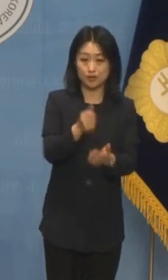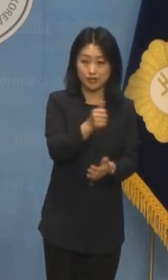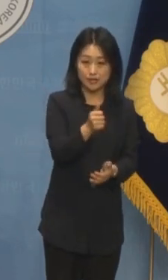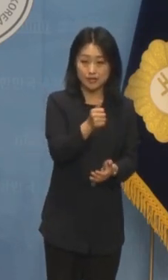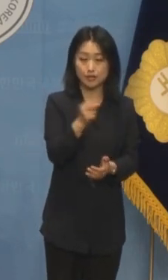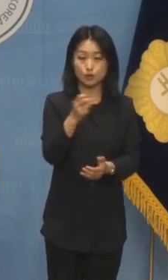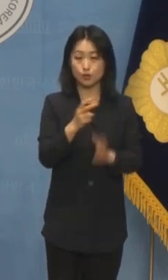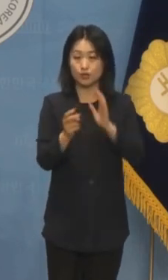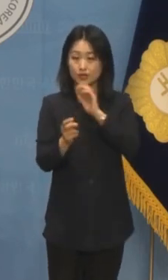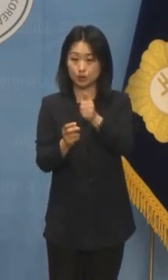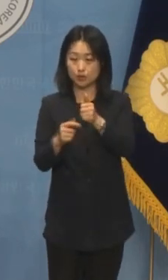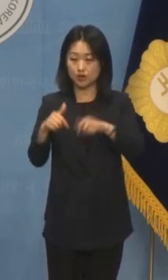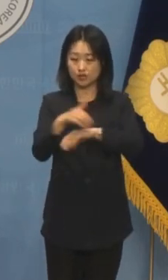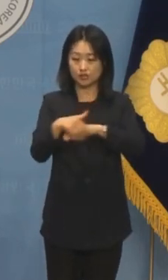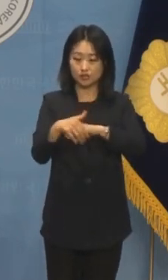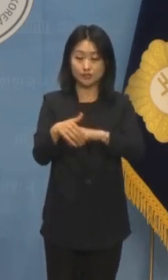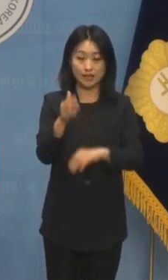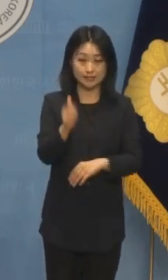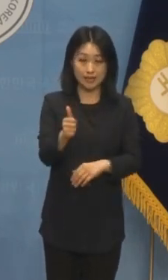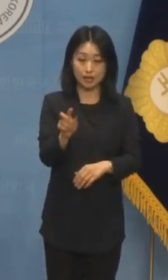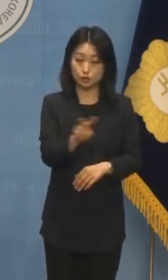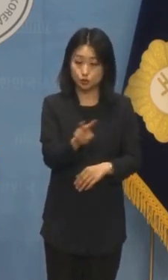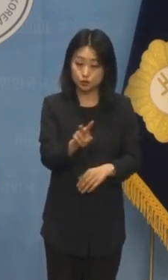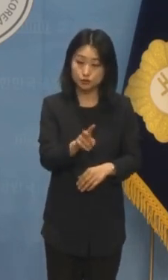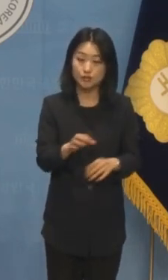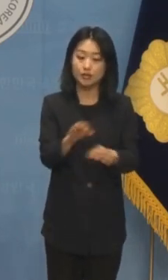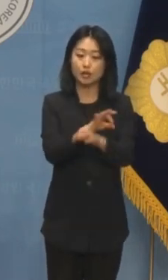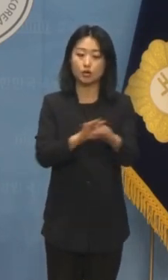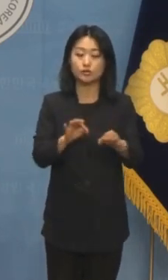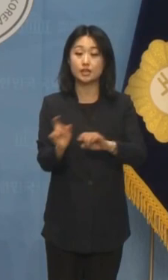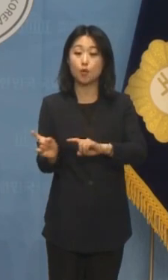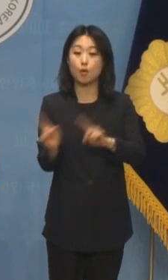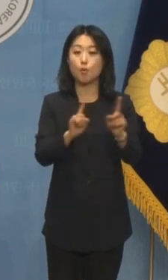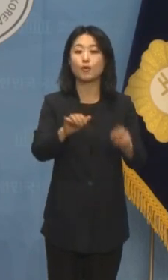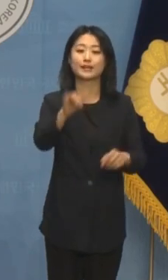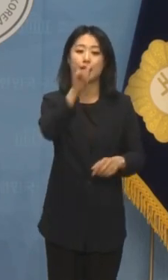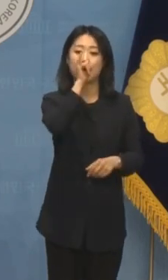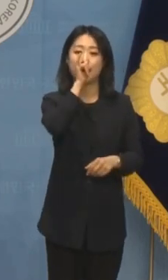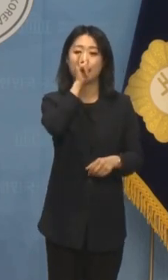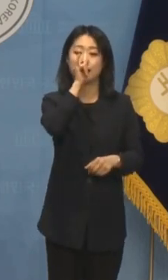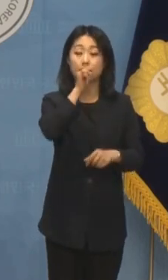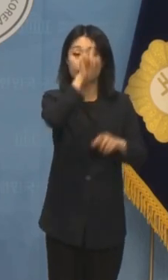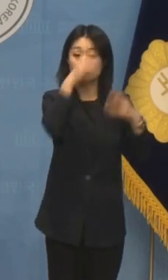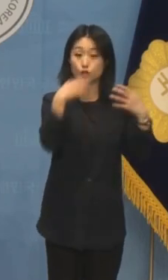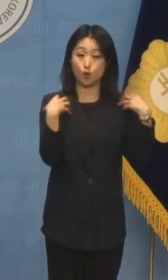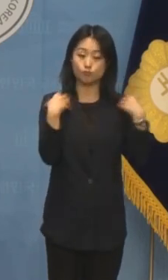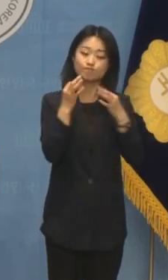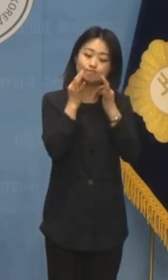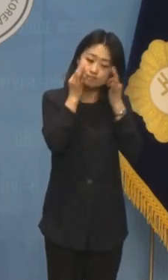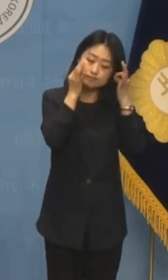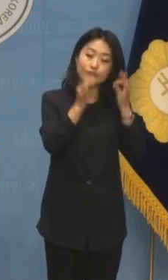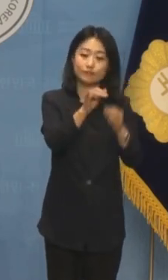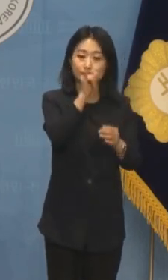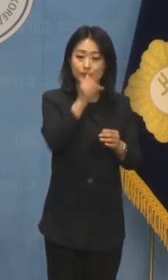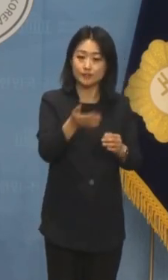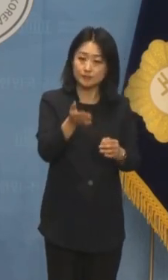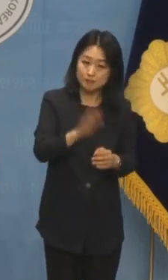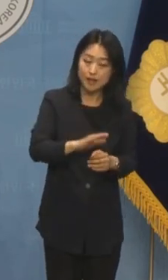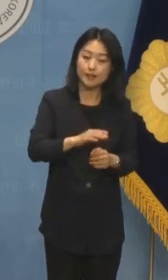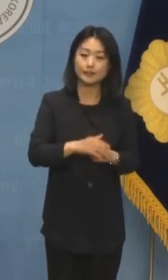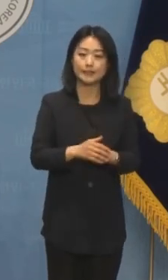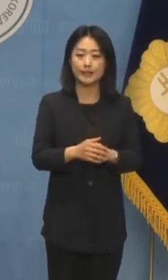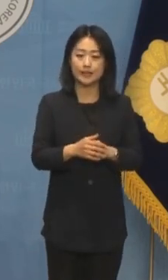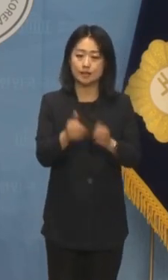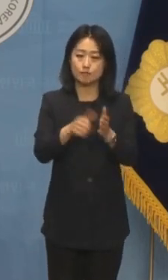성태윤 대통령실 정책실장은 경제 상황이 회복되고 있다. 정부는 최선을 다했지만 성과 창출엔